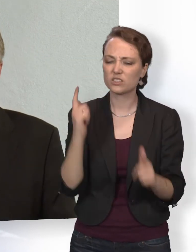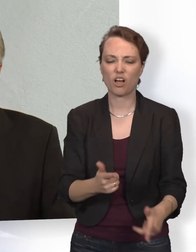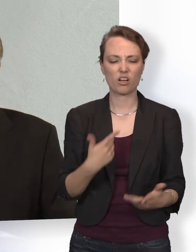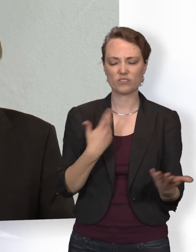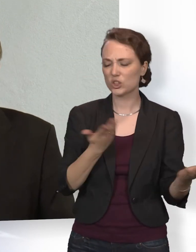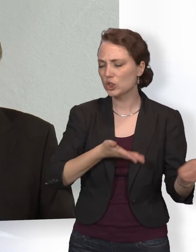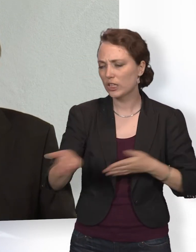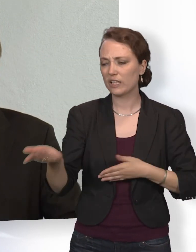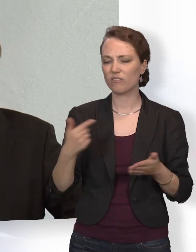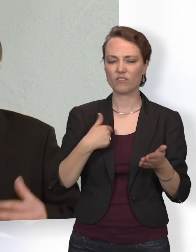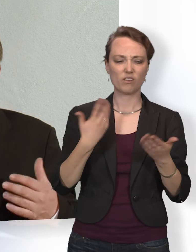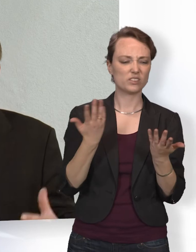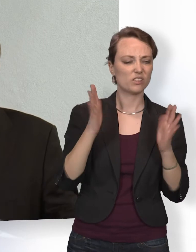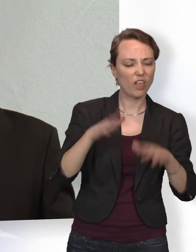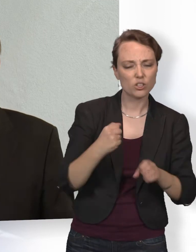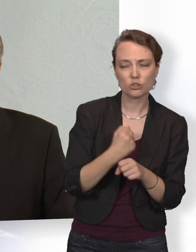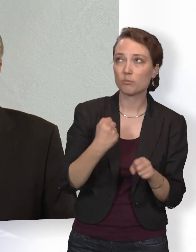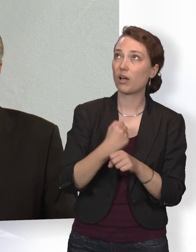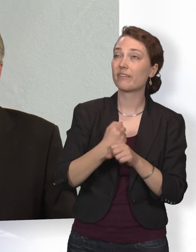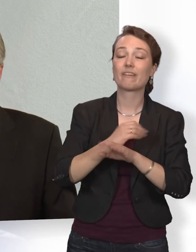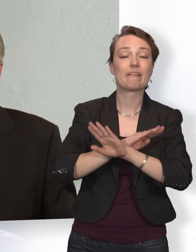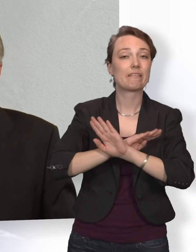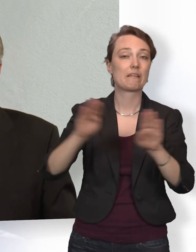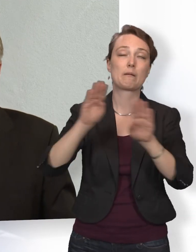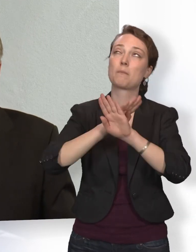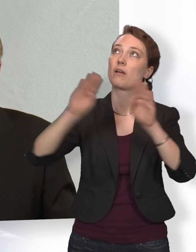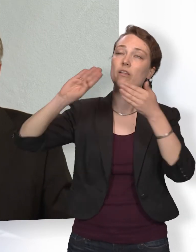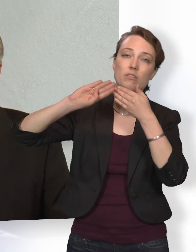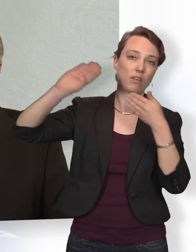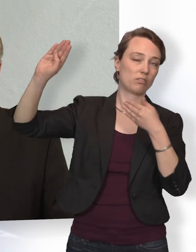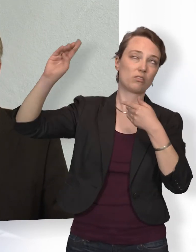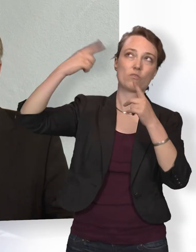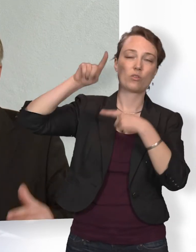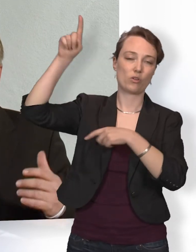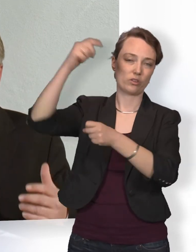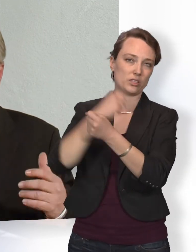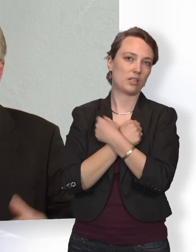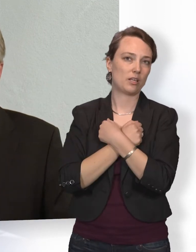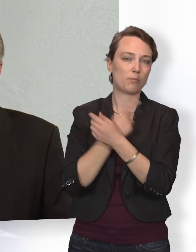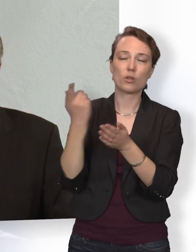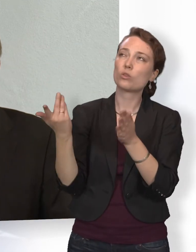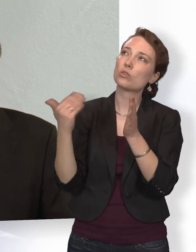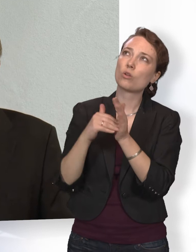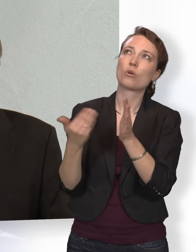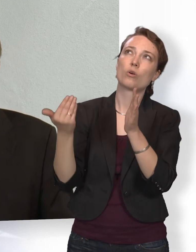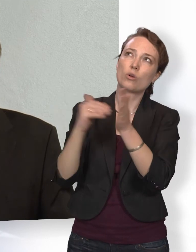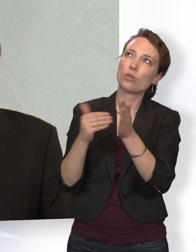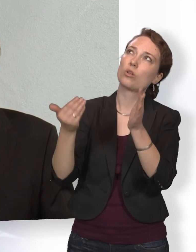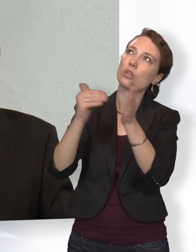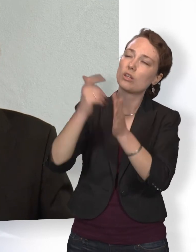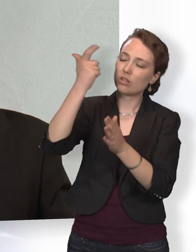alle Defizite trennen uns nie mehr von der Liebe Gottes, die uns immer wieder neu annimmt,